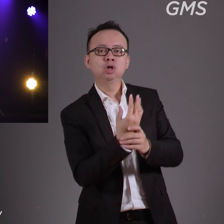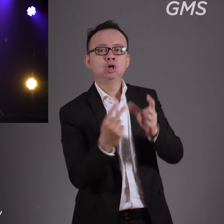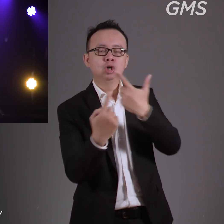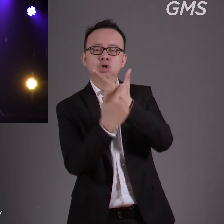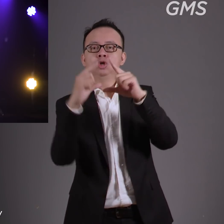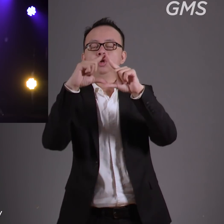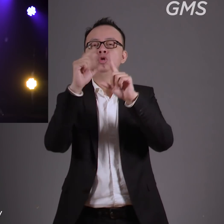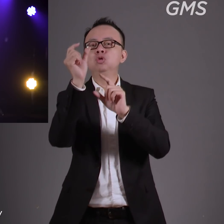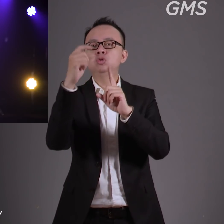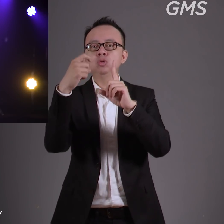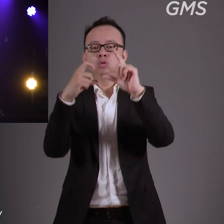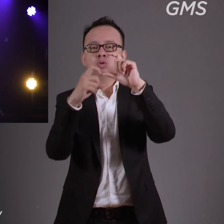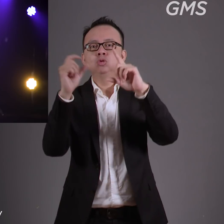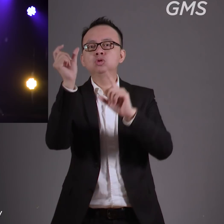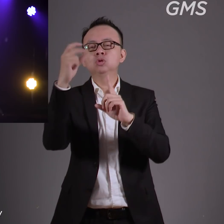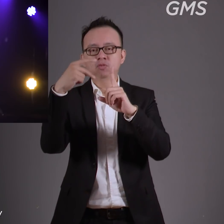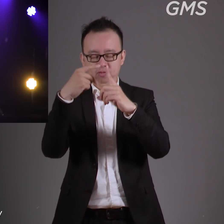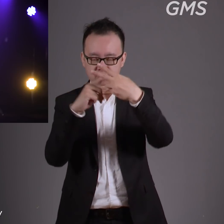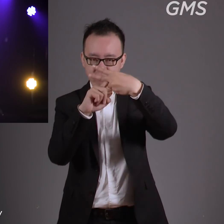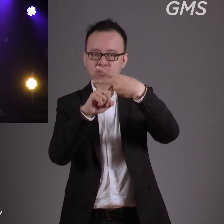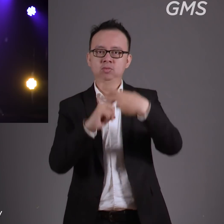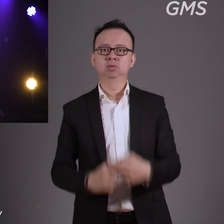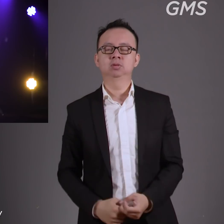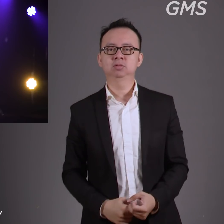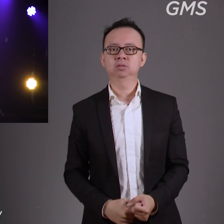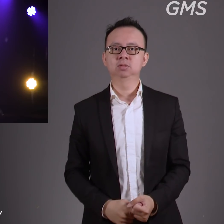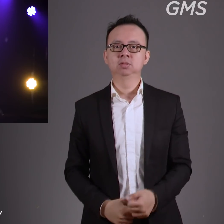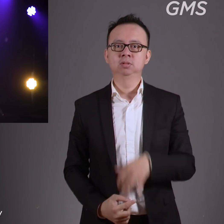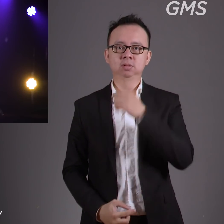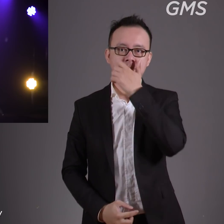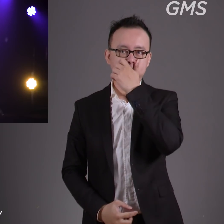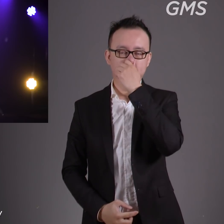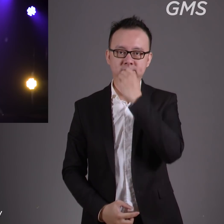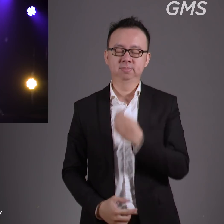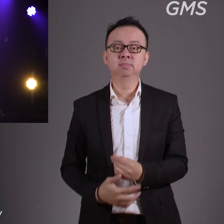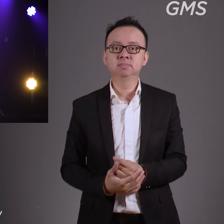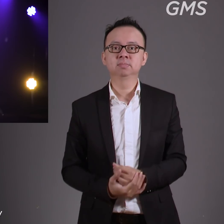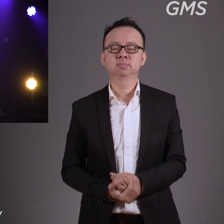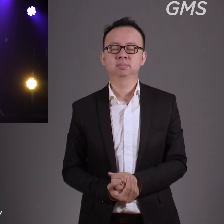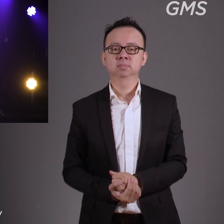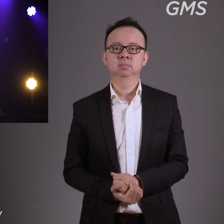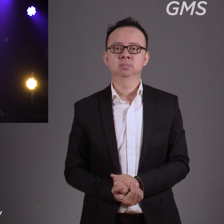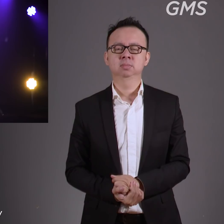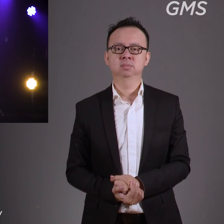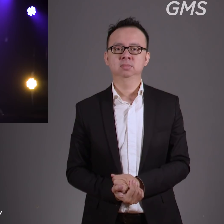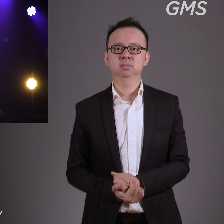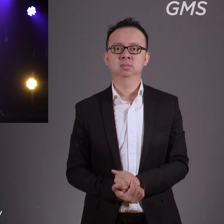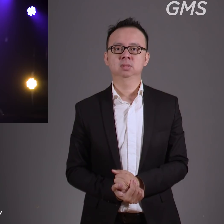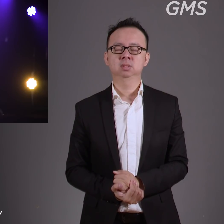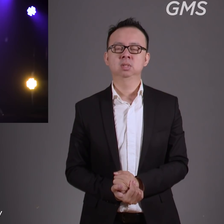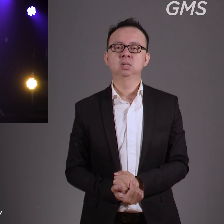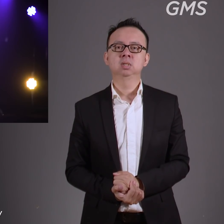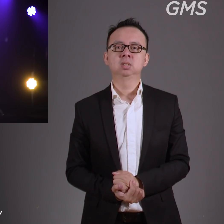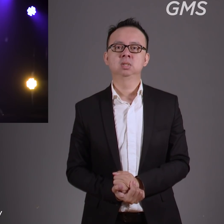Itulah berkat pada silsilah keluarga, the believing son of Noah. Saya